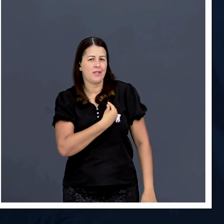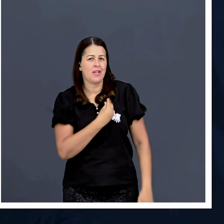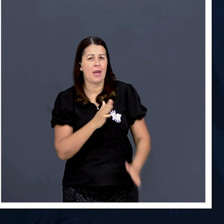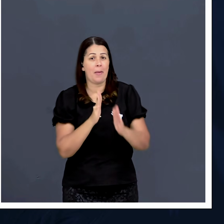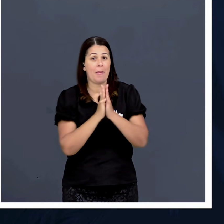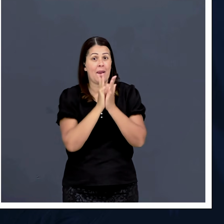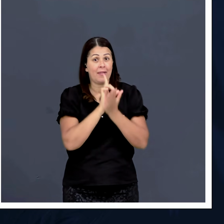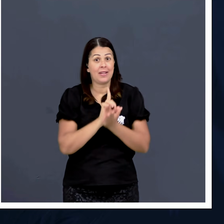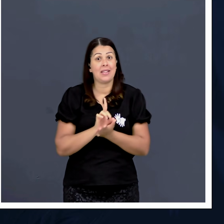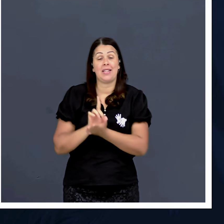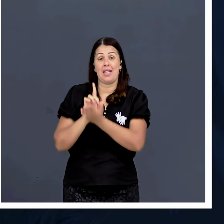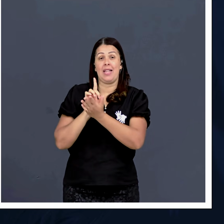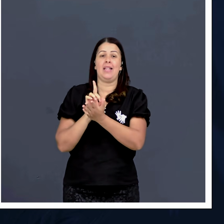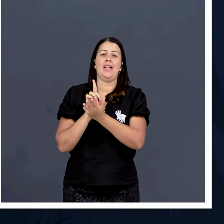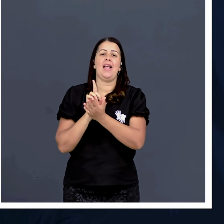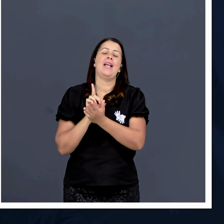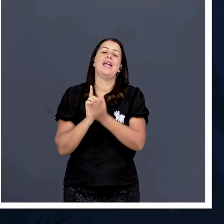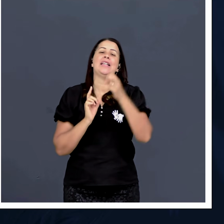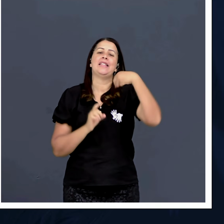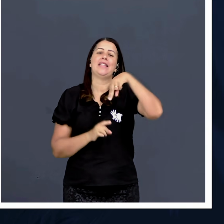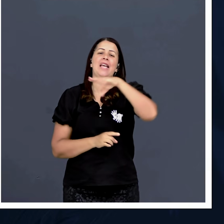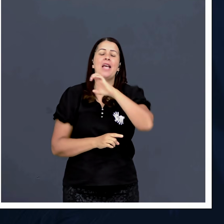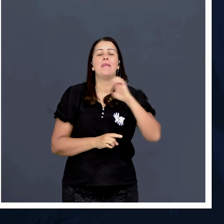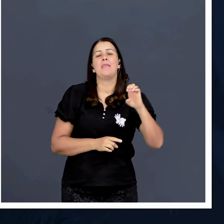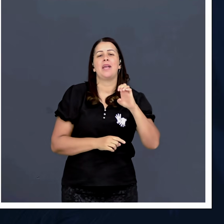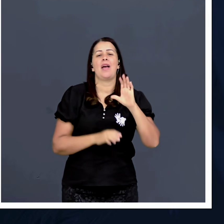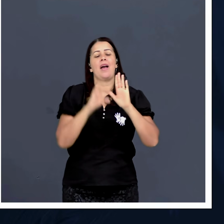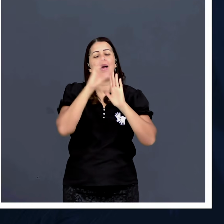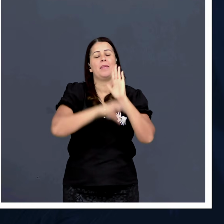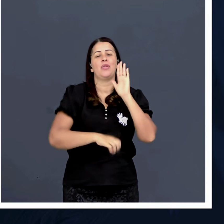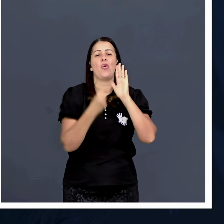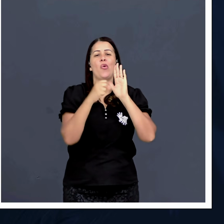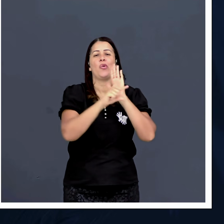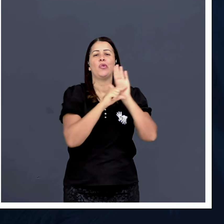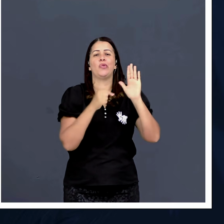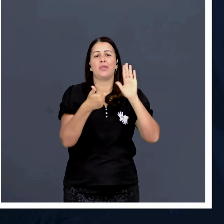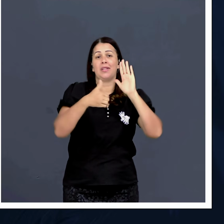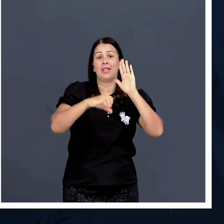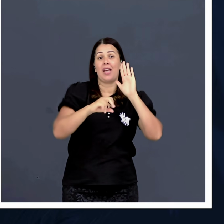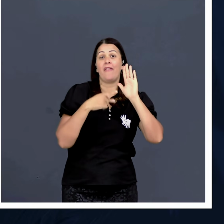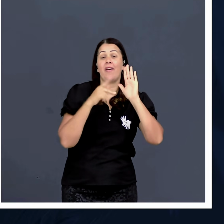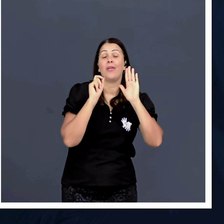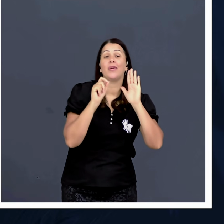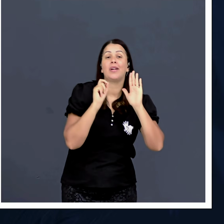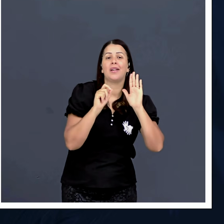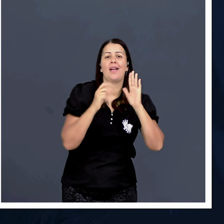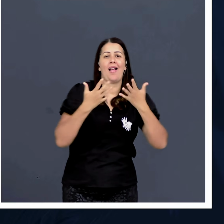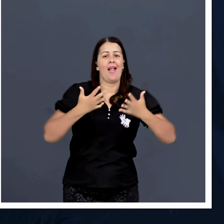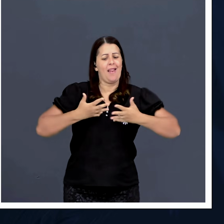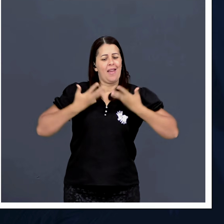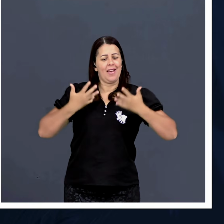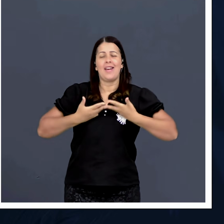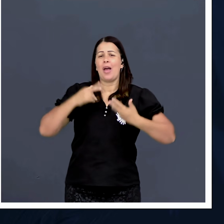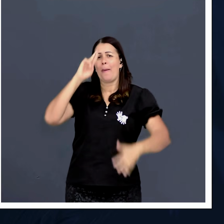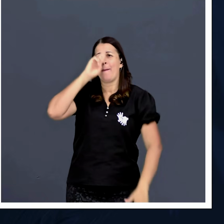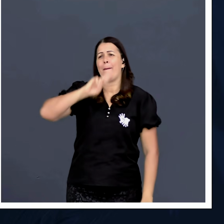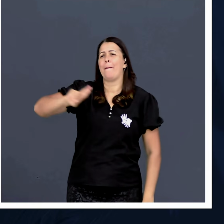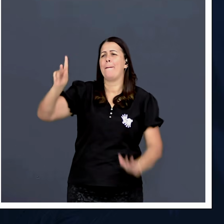palavra de Deus, em Neemias 8:10, diz um versículo que é muito conhecido. A alegria do Senhor é a